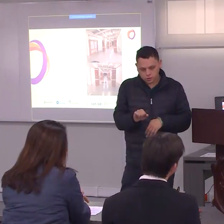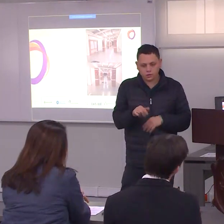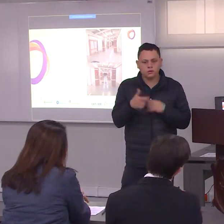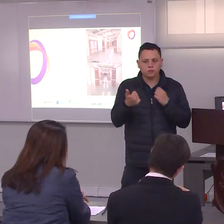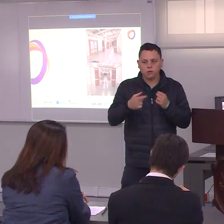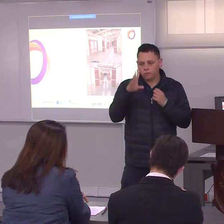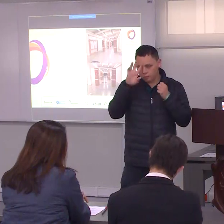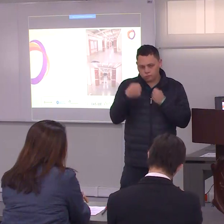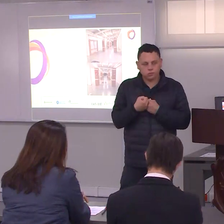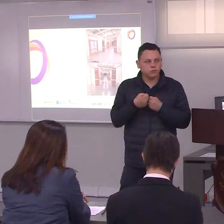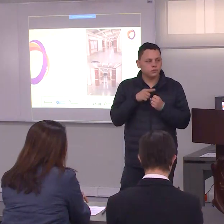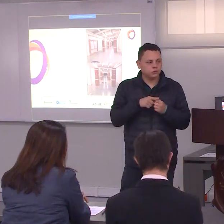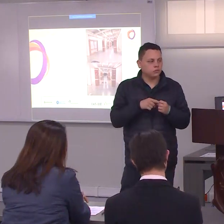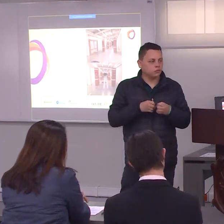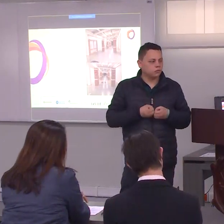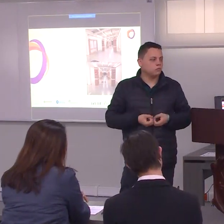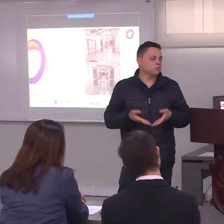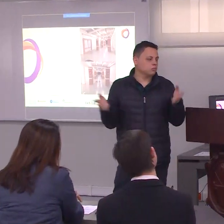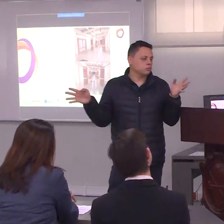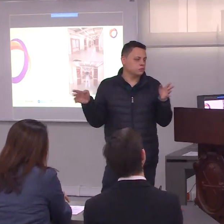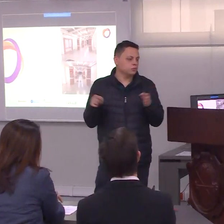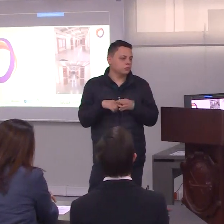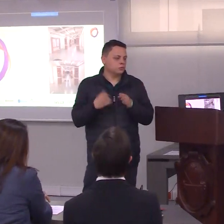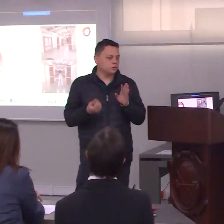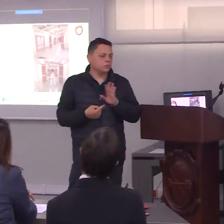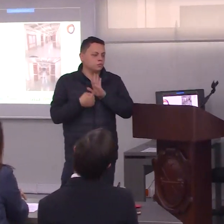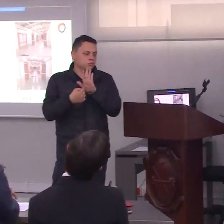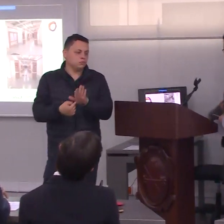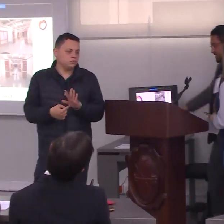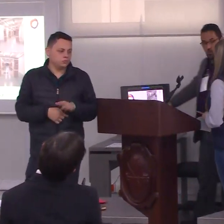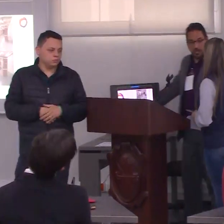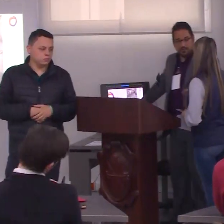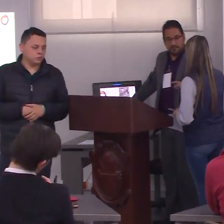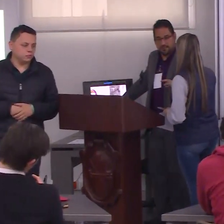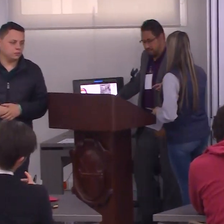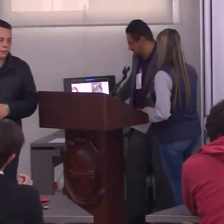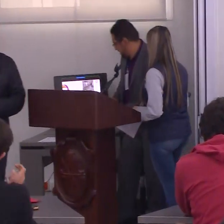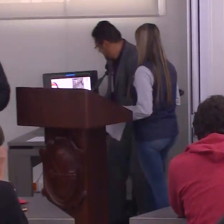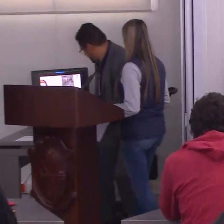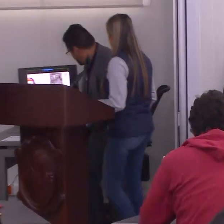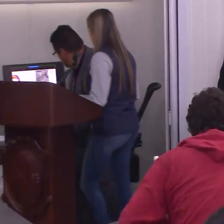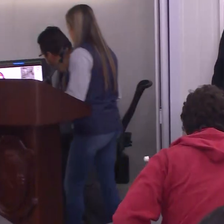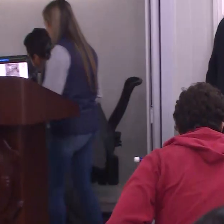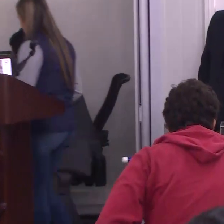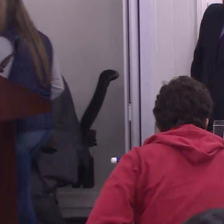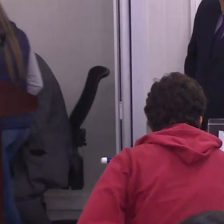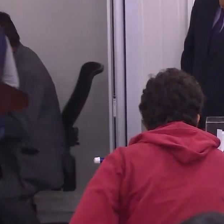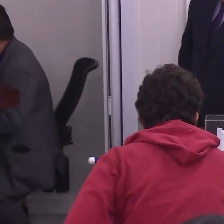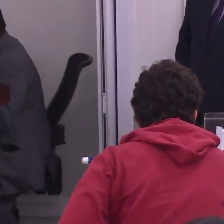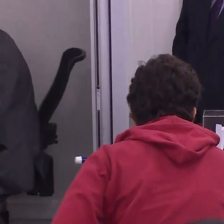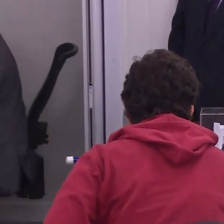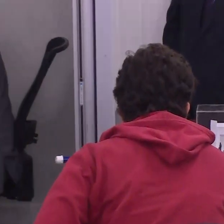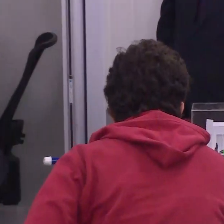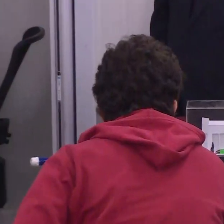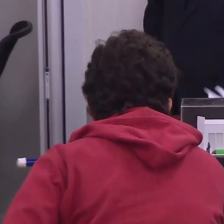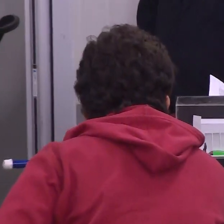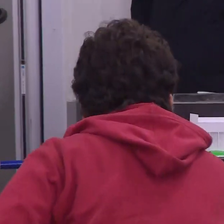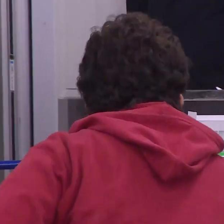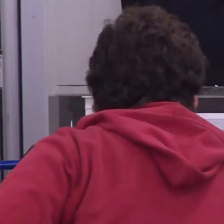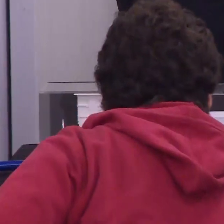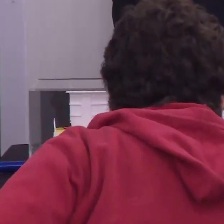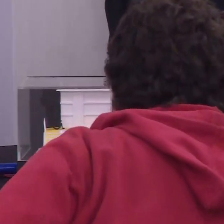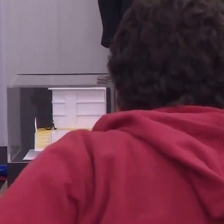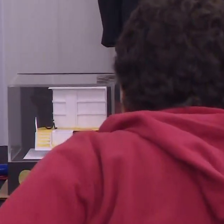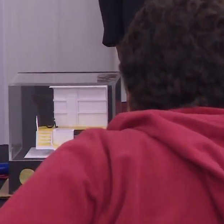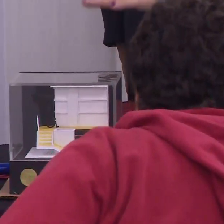es parte de lo que vamos a llevar a otras muestras esto le llamamos lo que estas tres maqueticas que ven aquí que es complemento de lo que